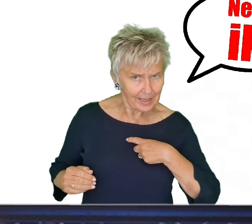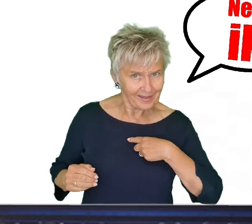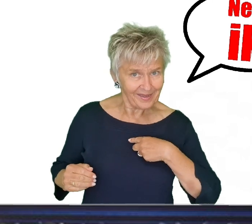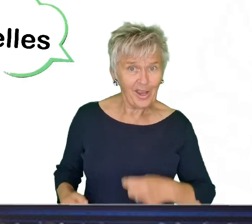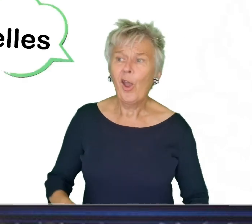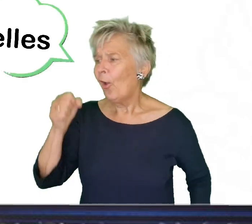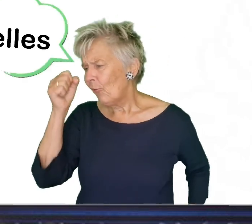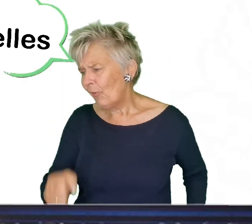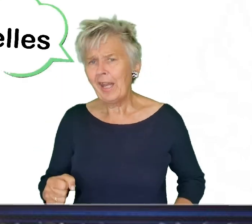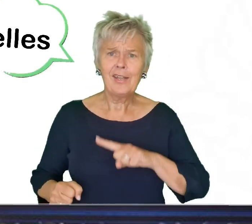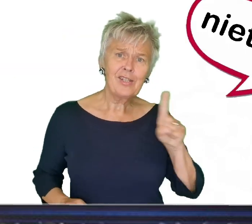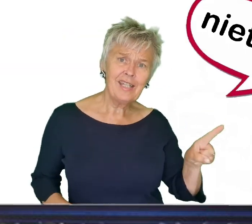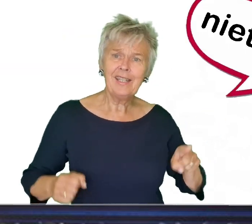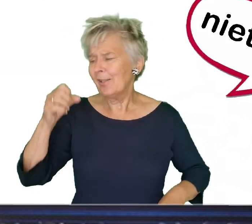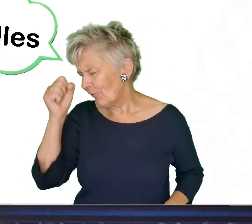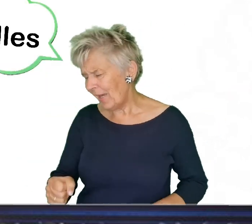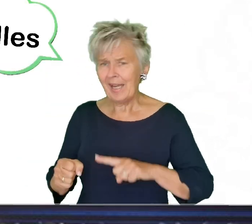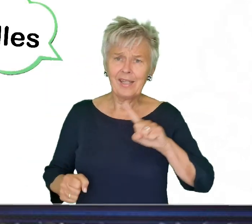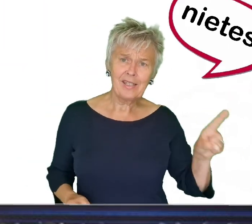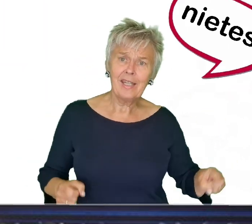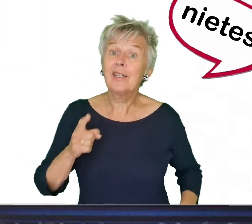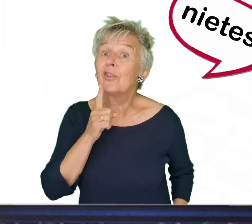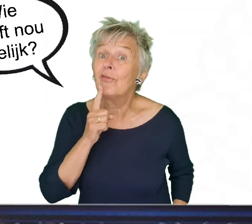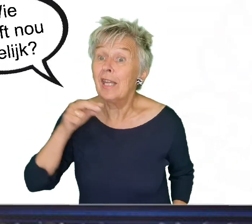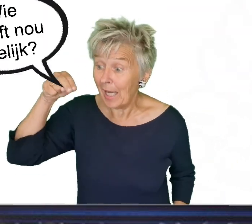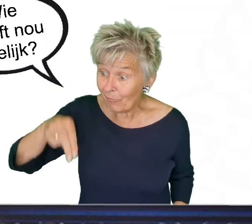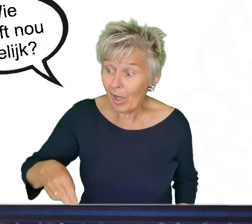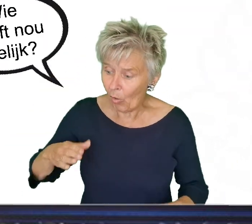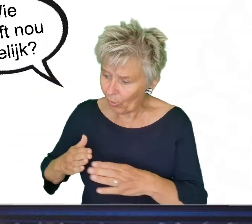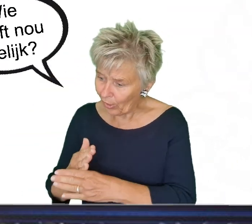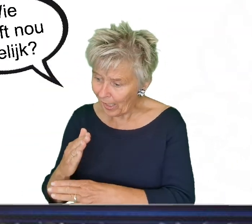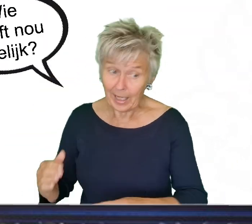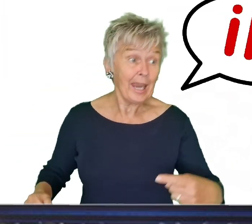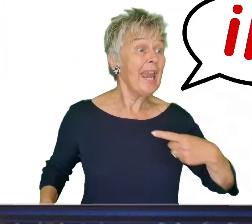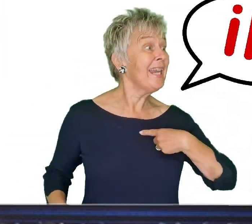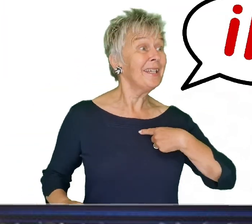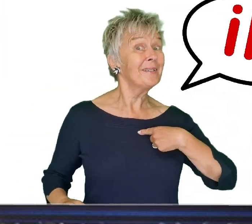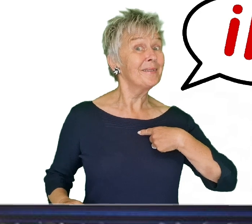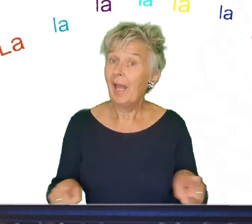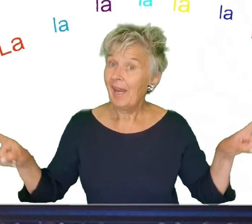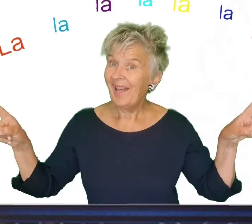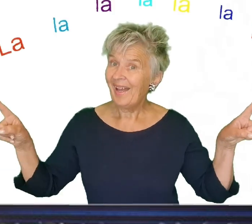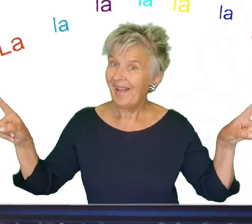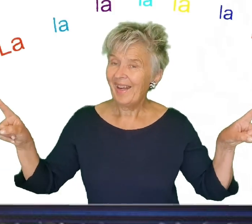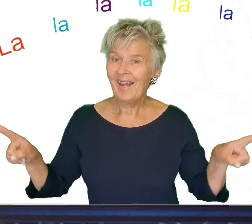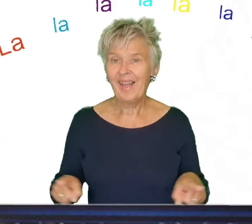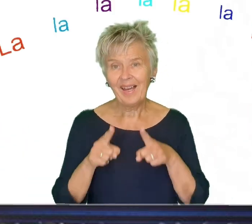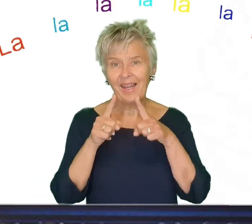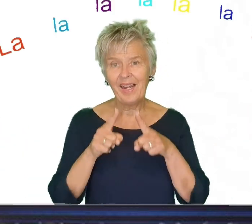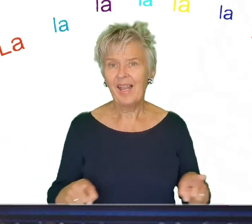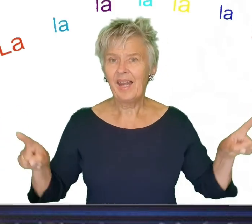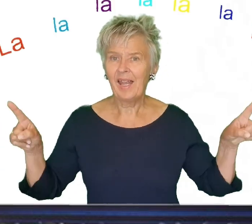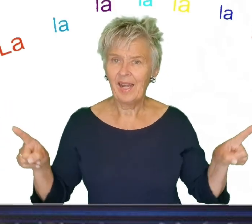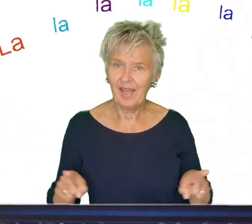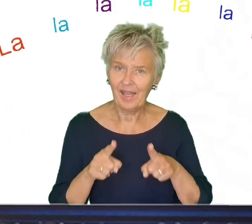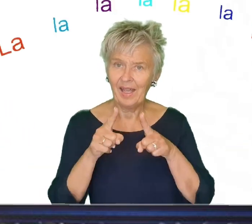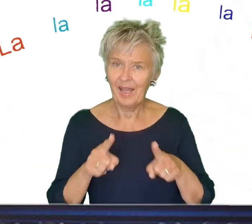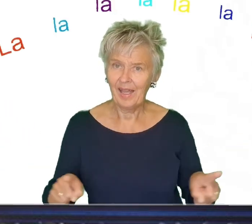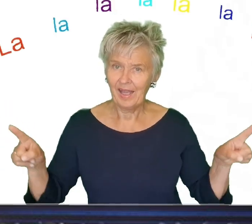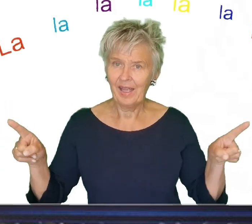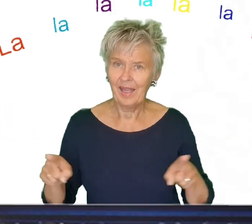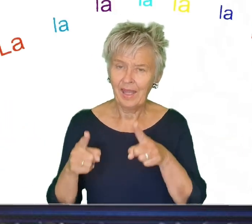Nee, ik. Wel eens. Niet eens. Wel eens. Niet eens. Wie heeft nou gelijk? Ik. La la la la la la la